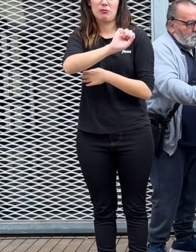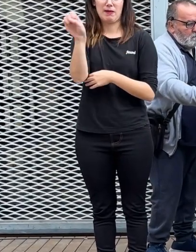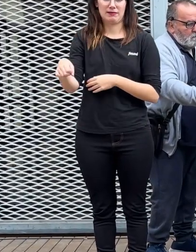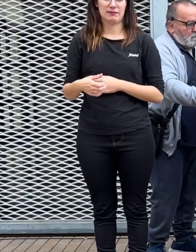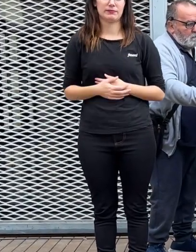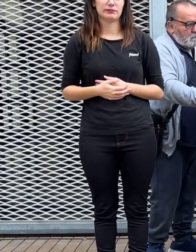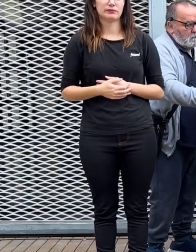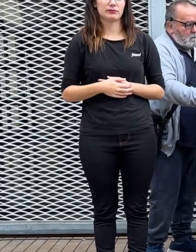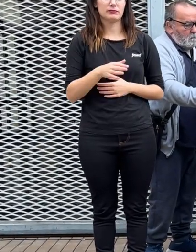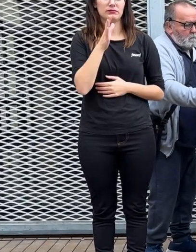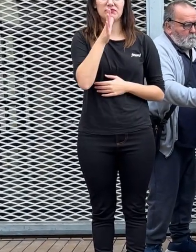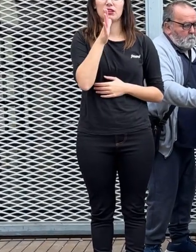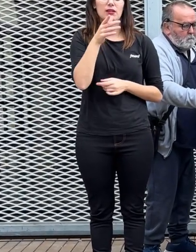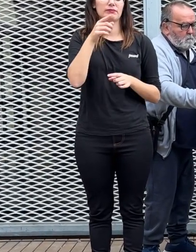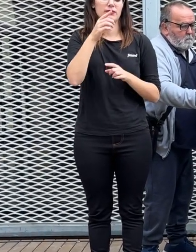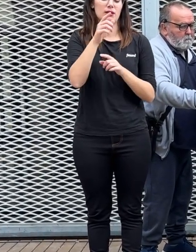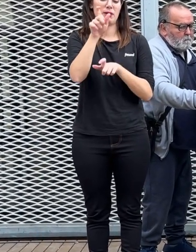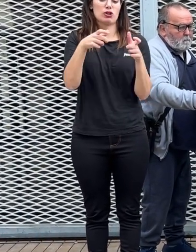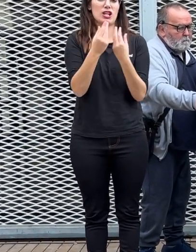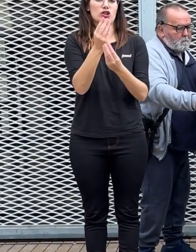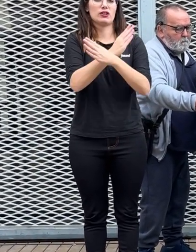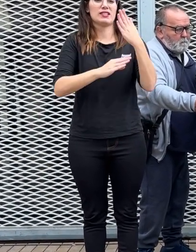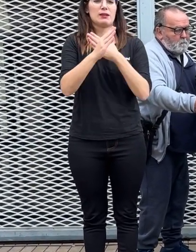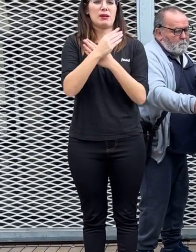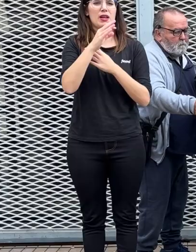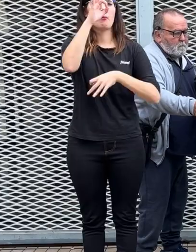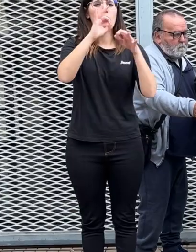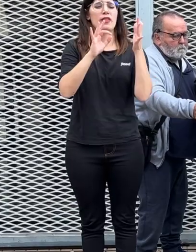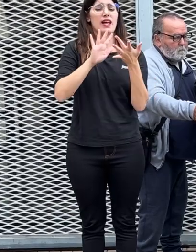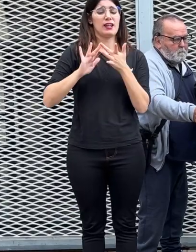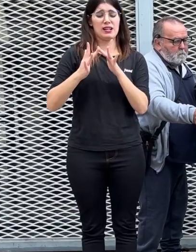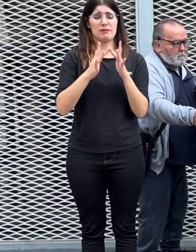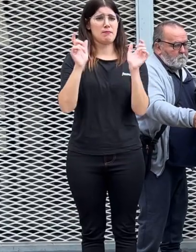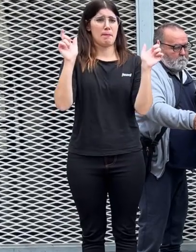tenim percentatges de relacions socials